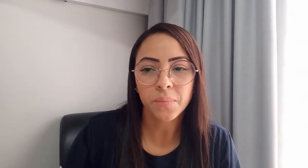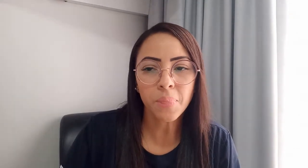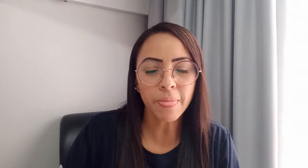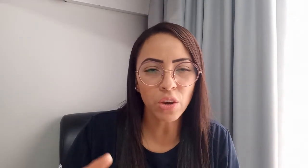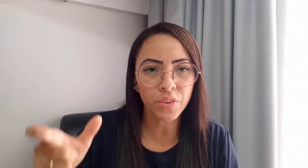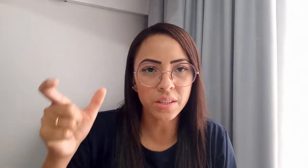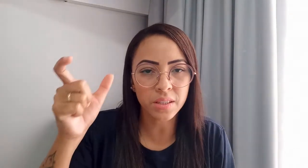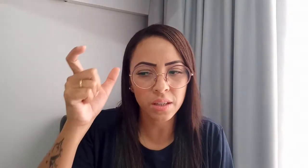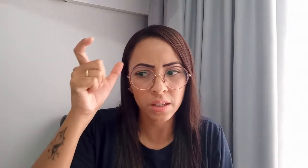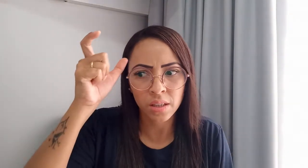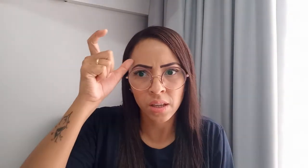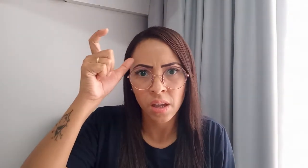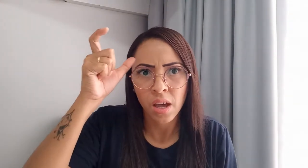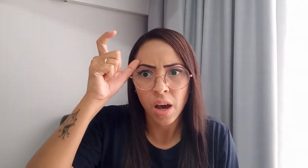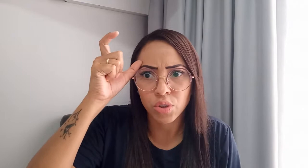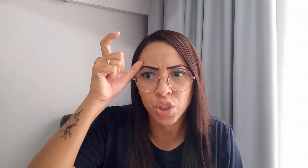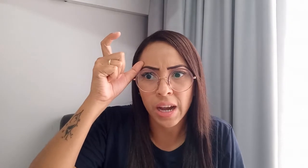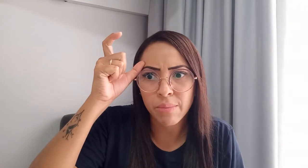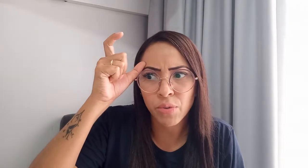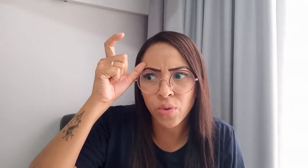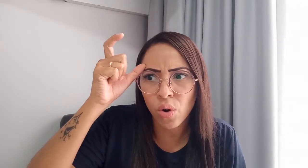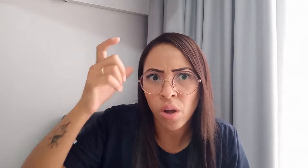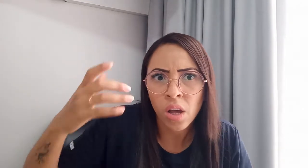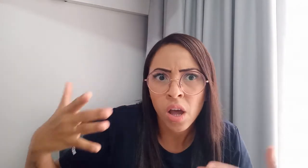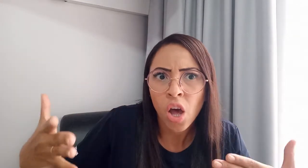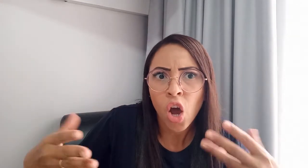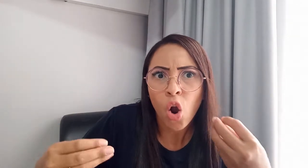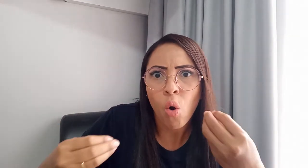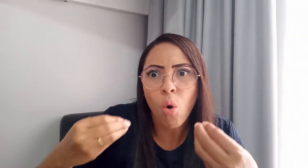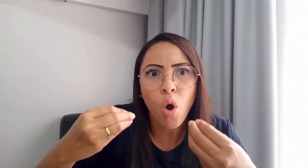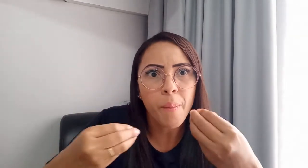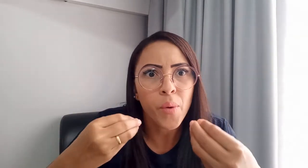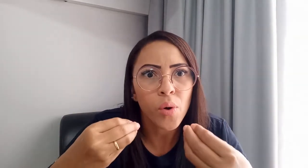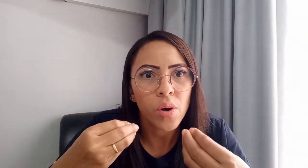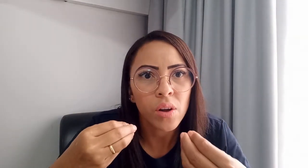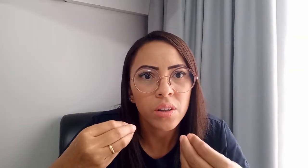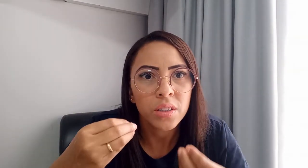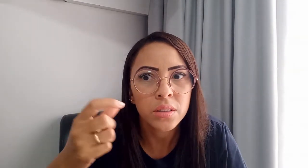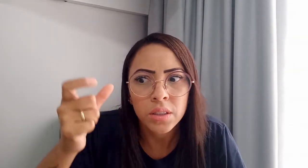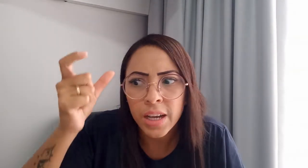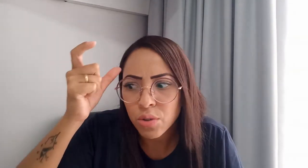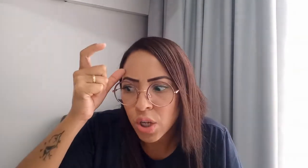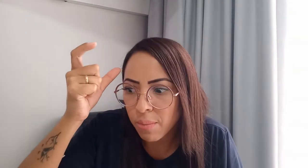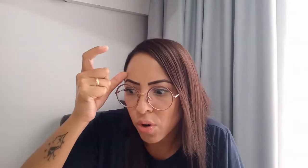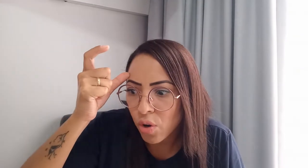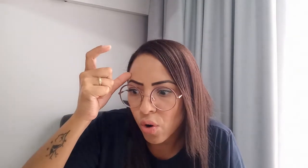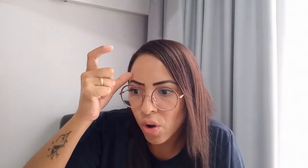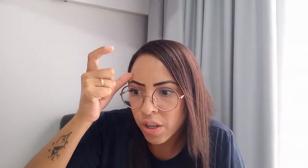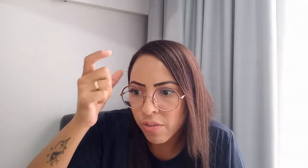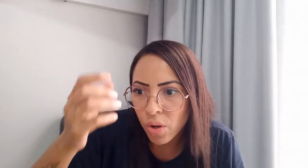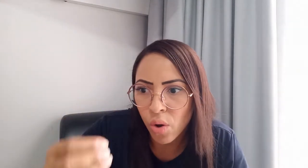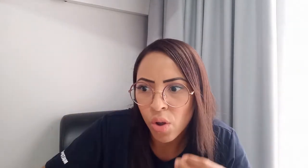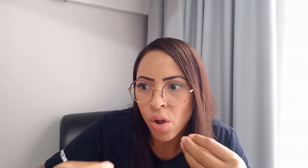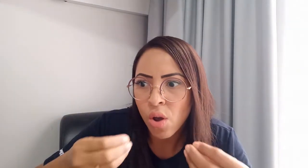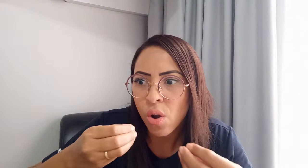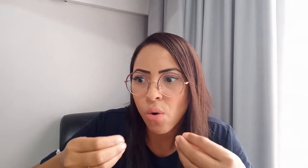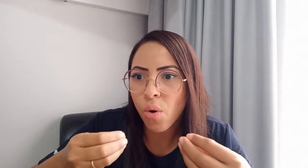eu fiz. O diabo ficou, como? Aí o diabo olhou e falou,